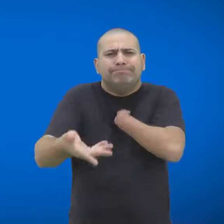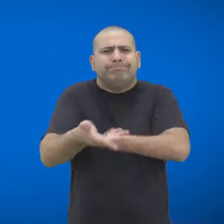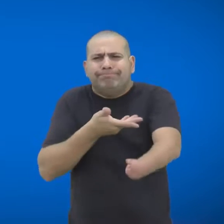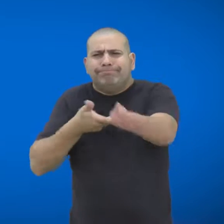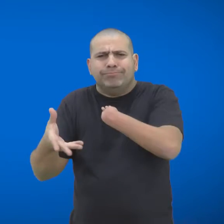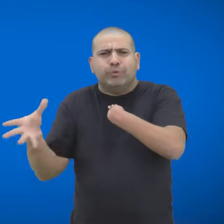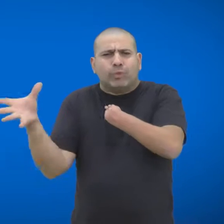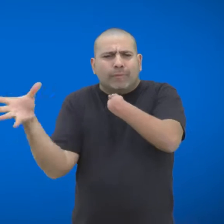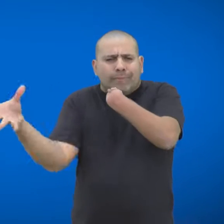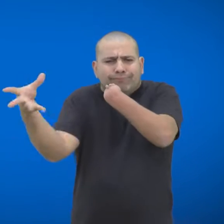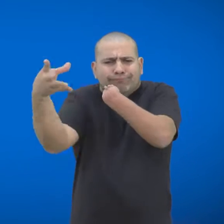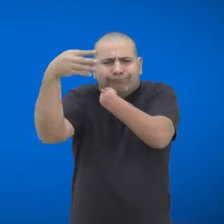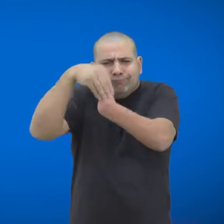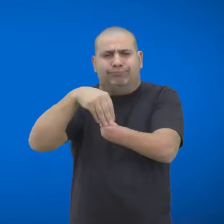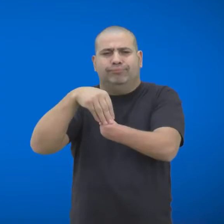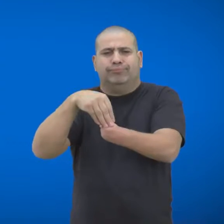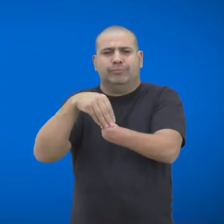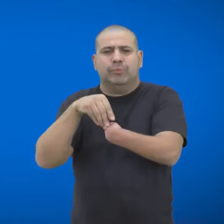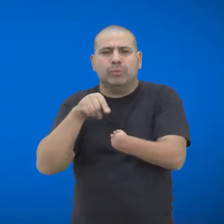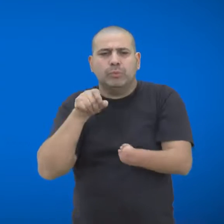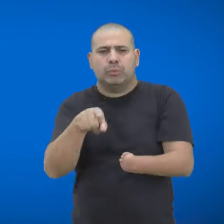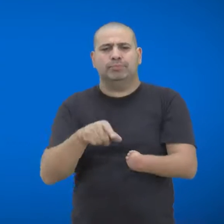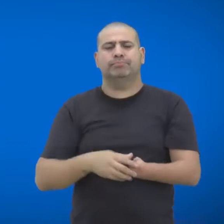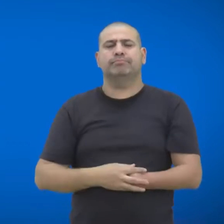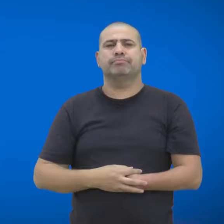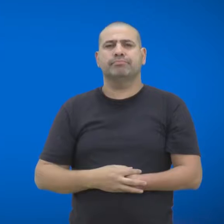participar involucrarte